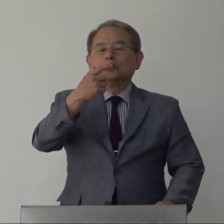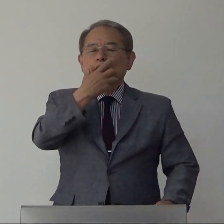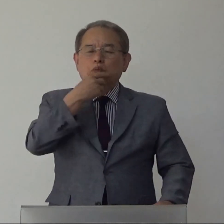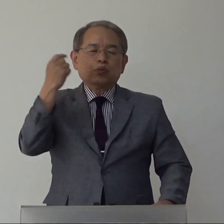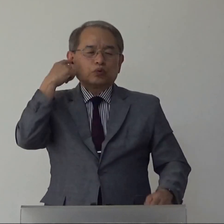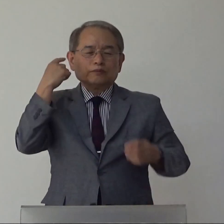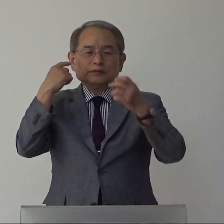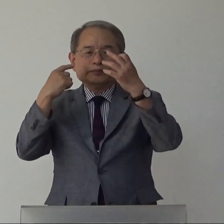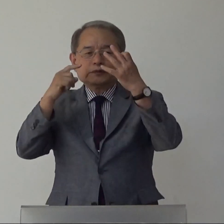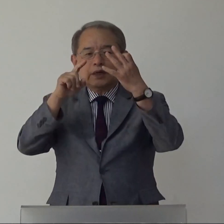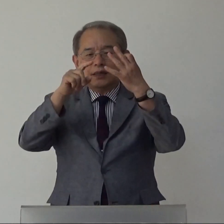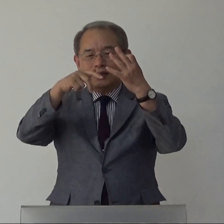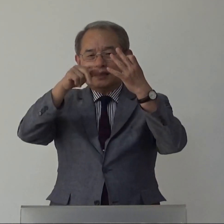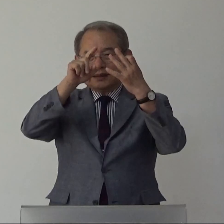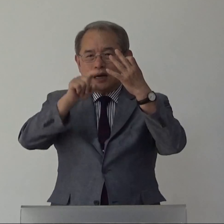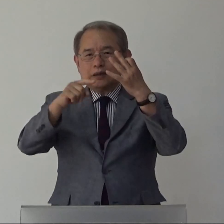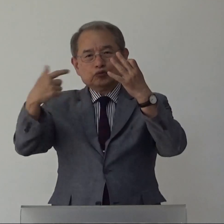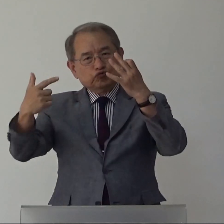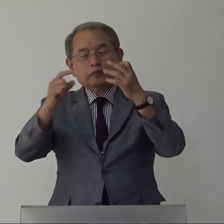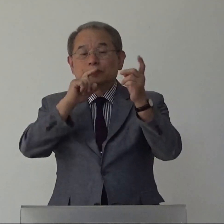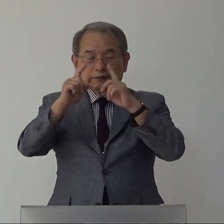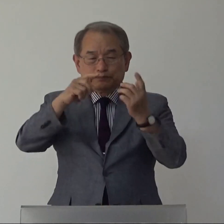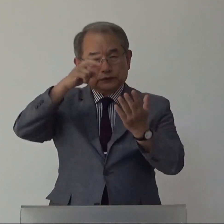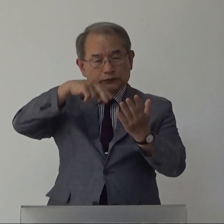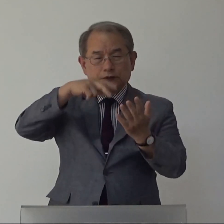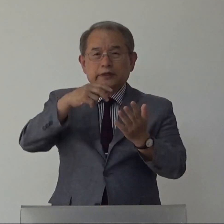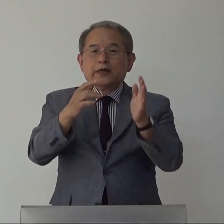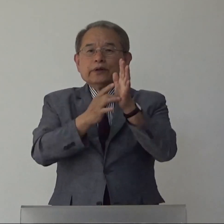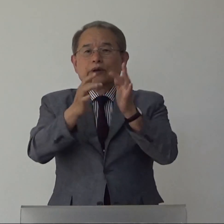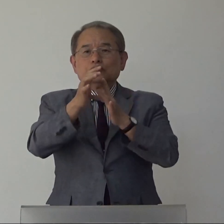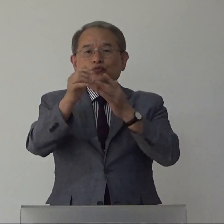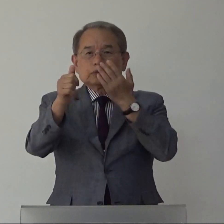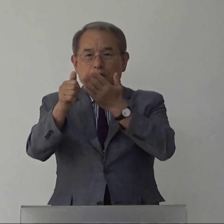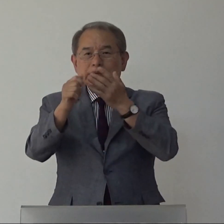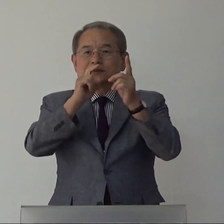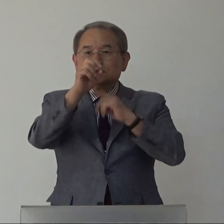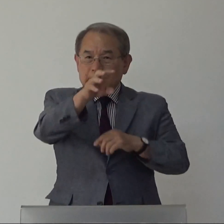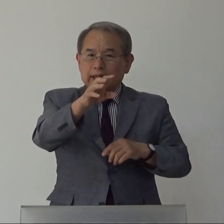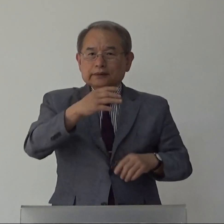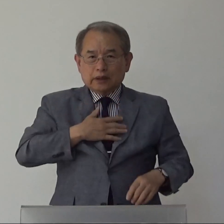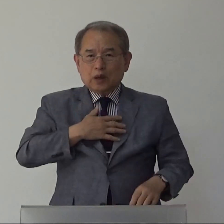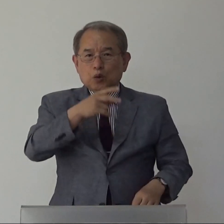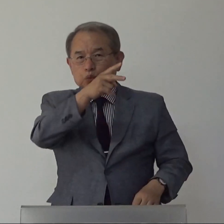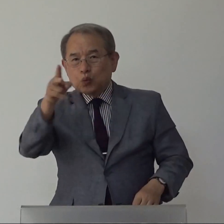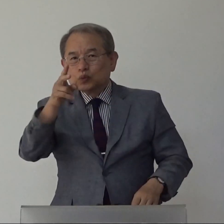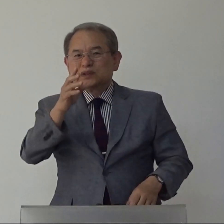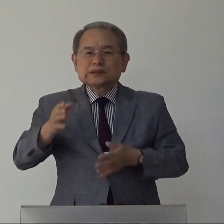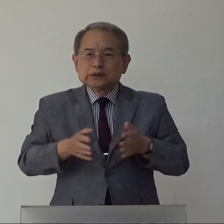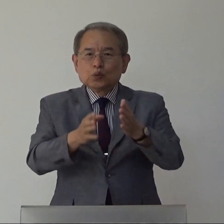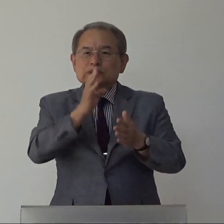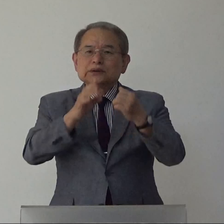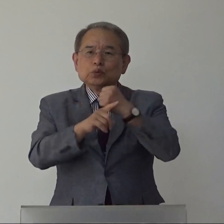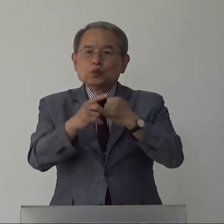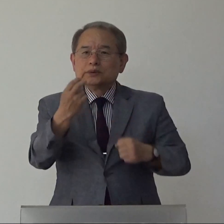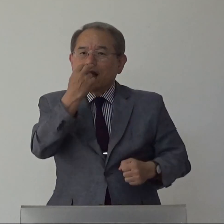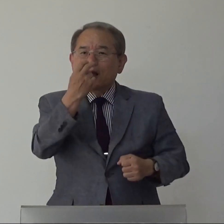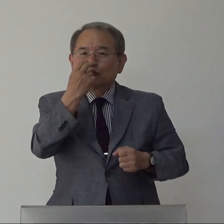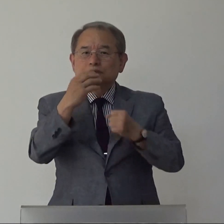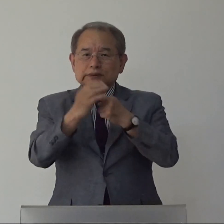양보할 수 없는 것은 복음입니다. 오늘 요한복음 14장 6절 말씀에 예수께서